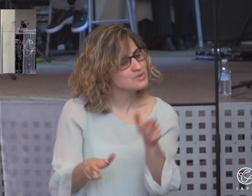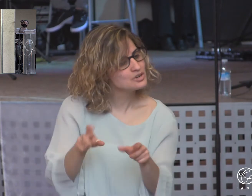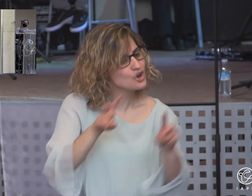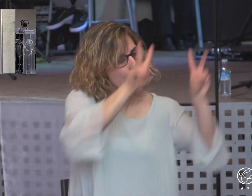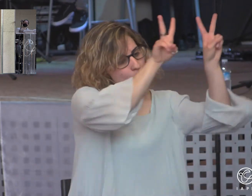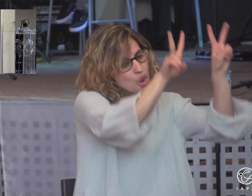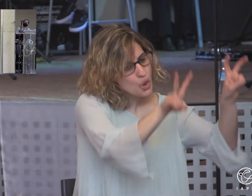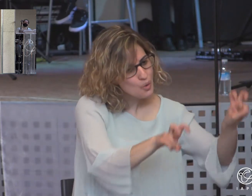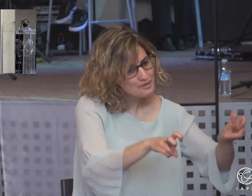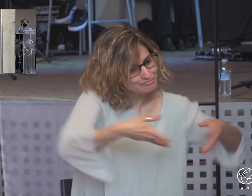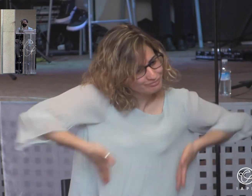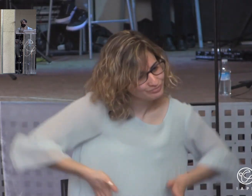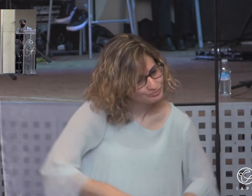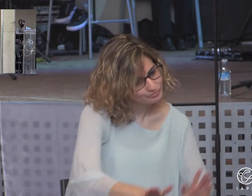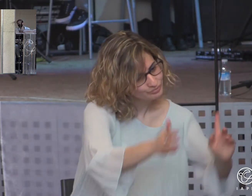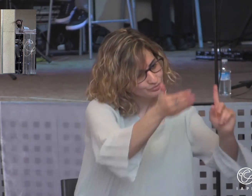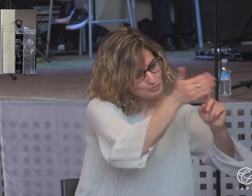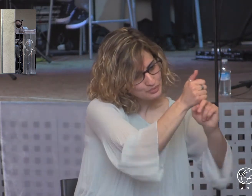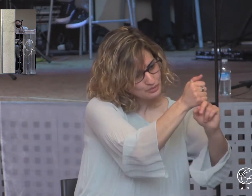¿Qué te parece?